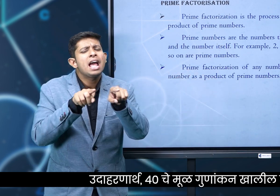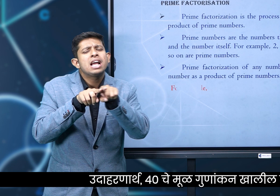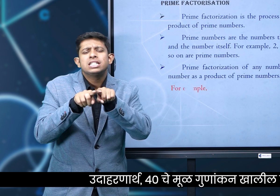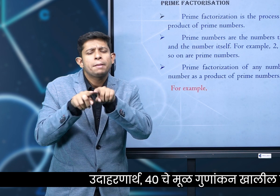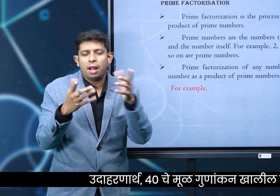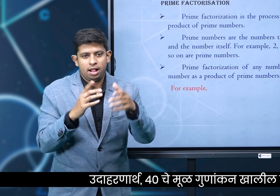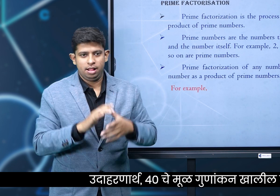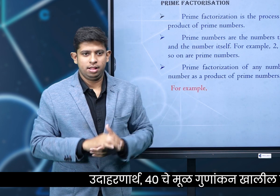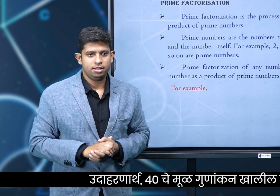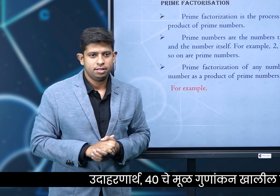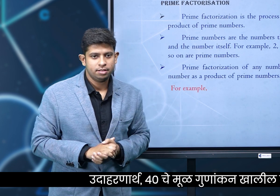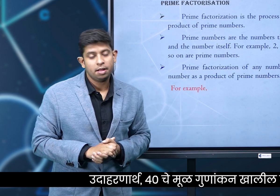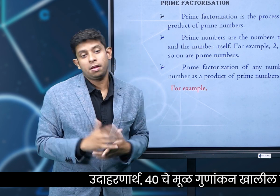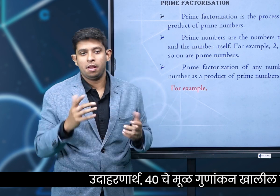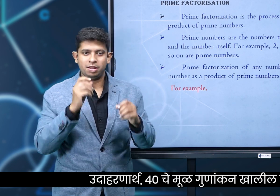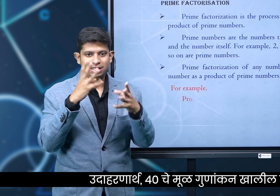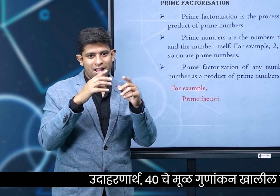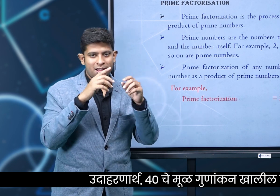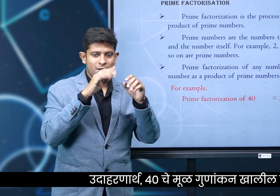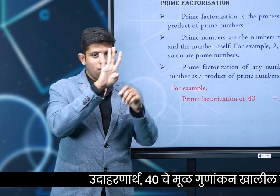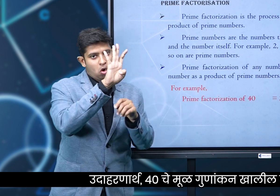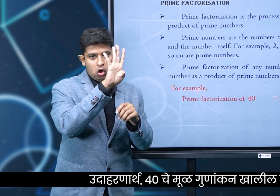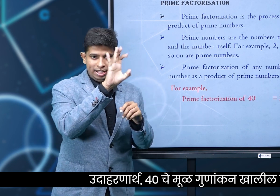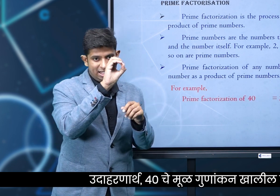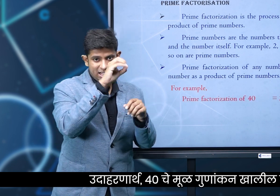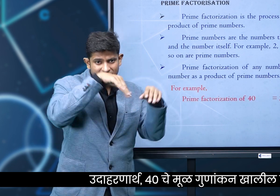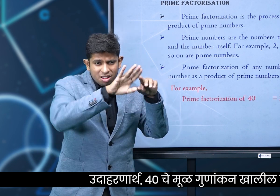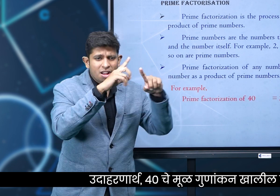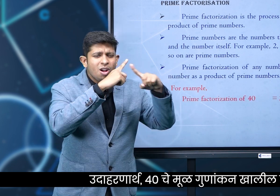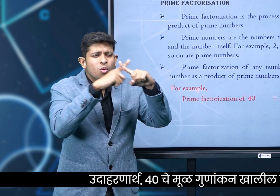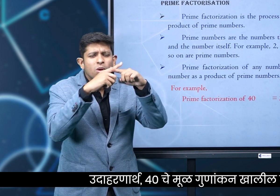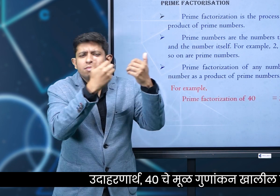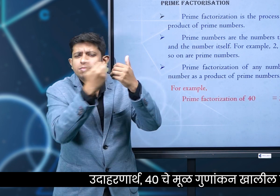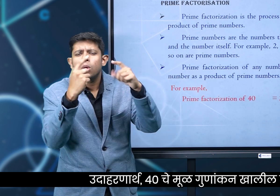उदाहरणार्थ, 40 चे मूळ गुणांकन खालील प्रकारे करता येते.